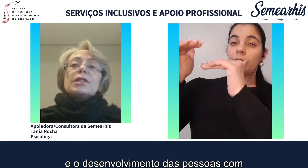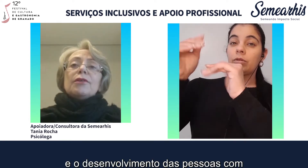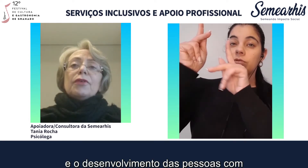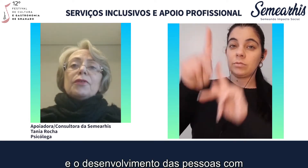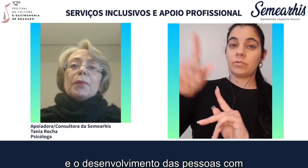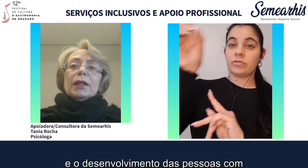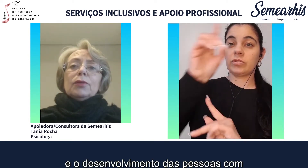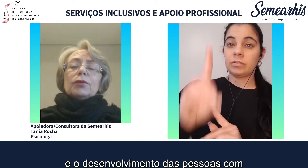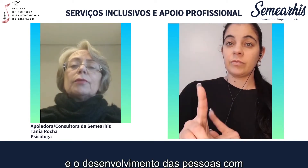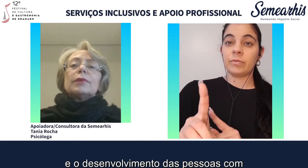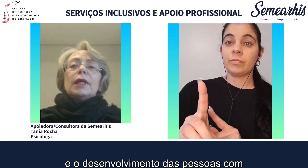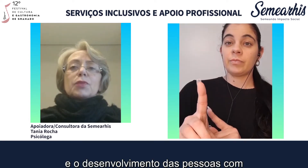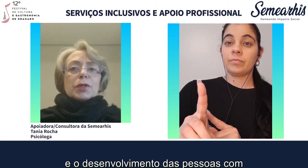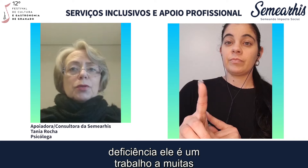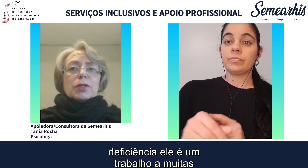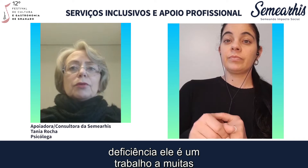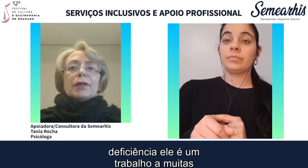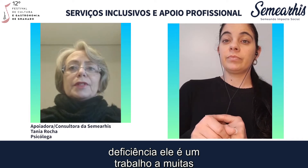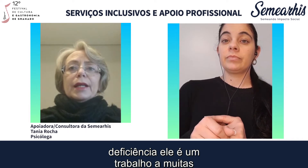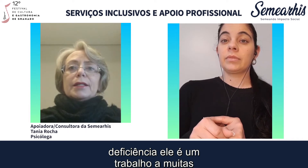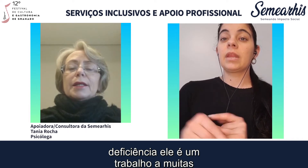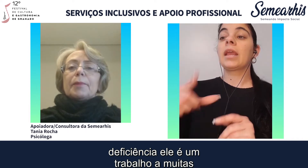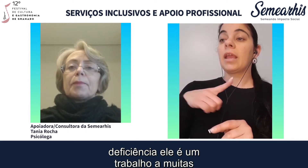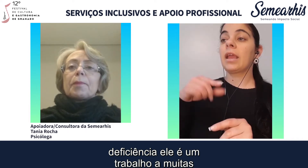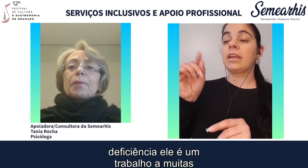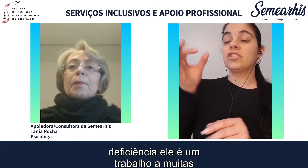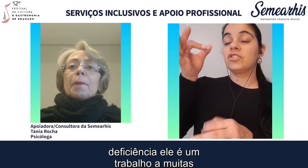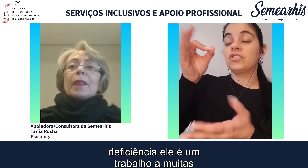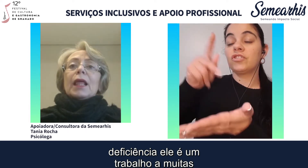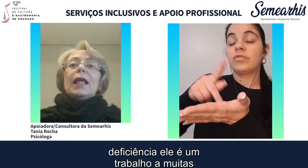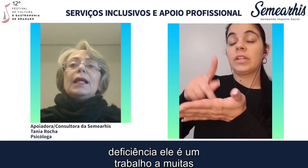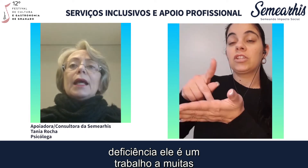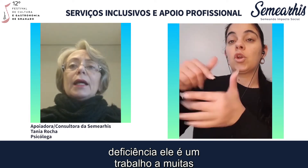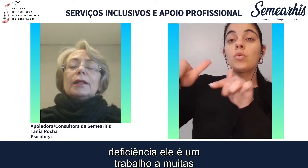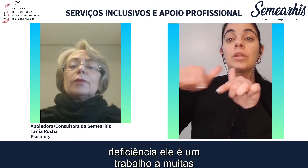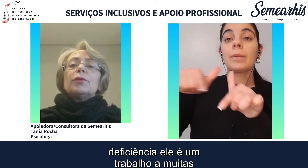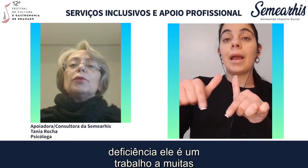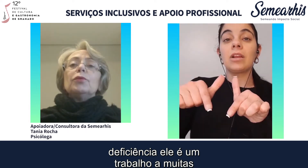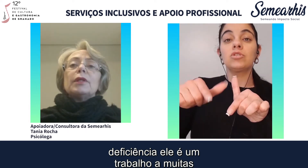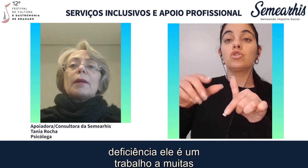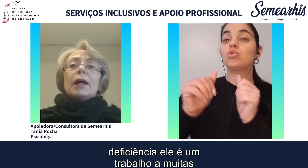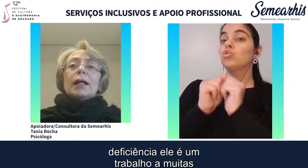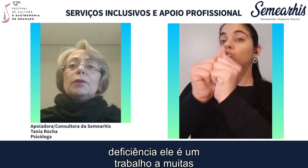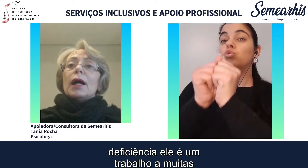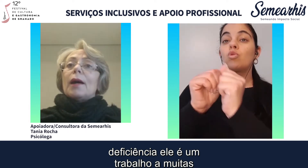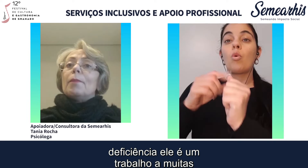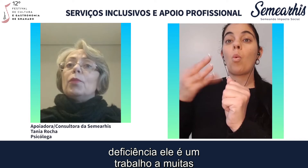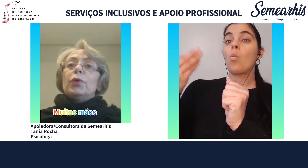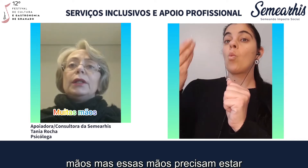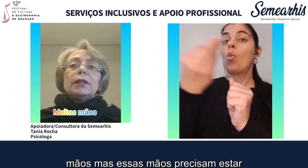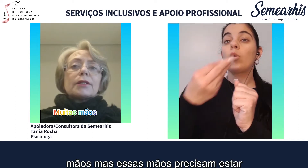O desenvolvimento das pessoas com deficiência, ele é um trabalho